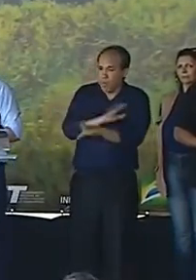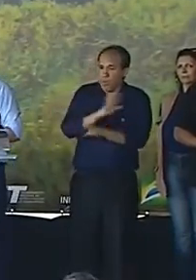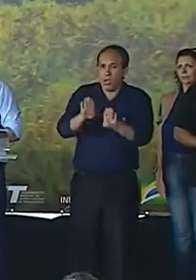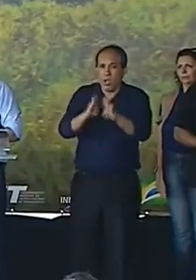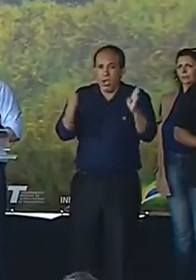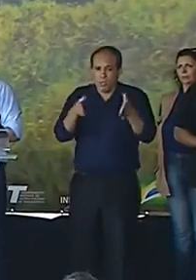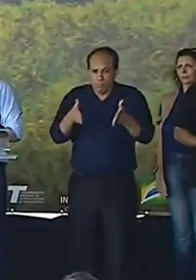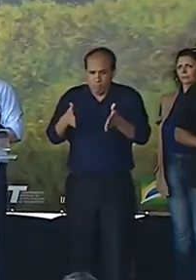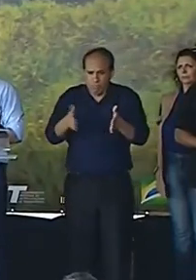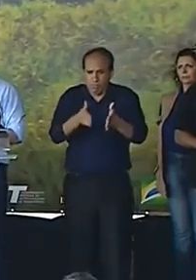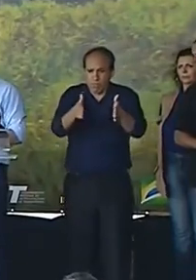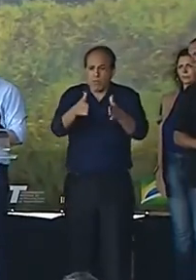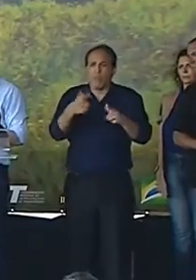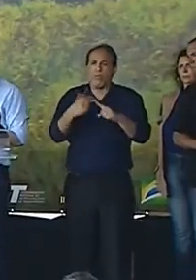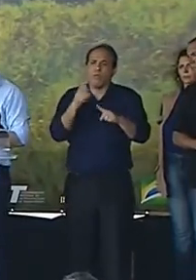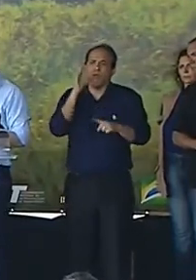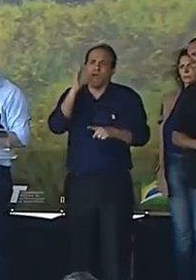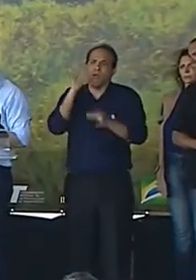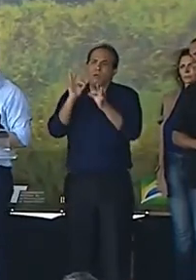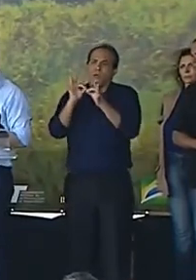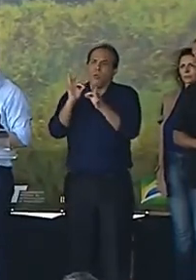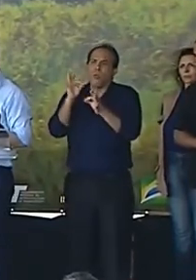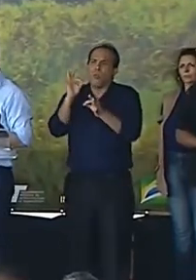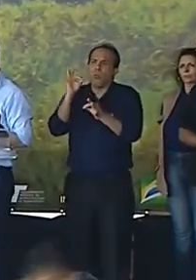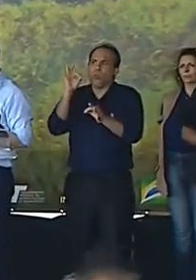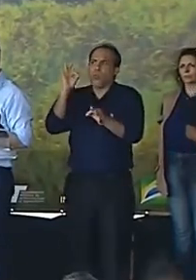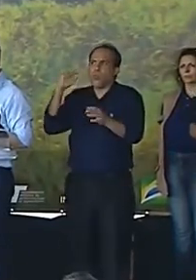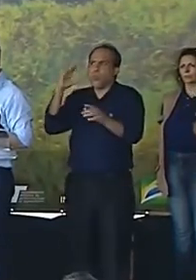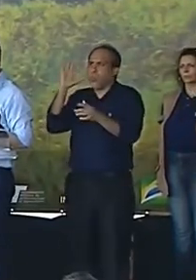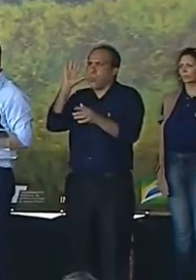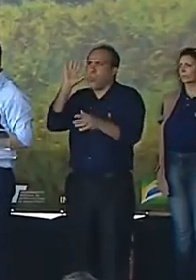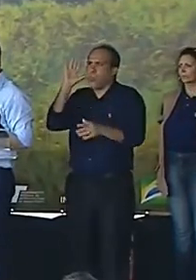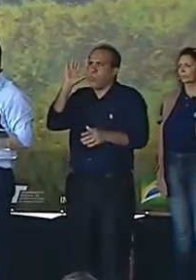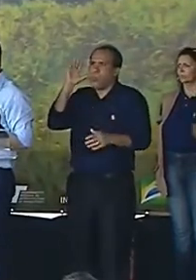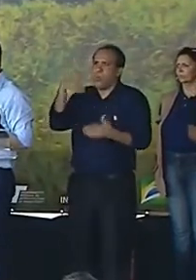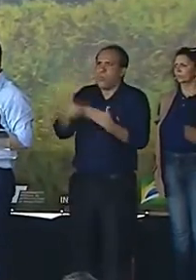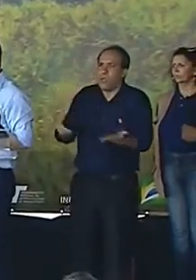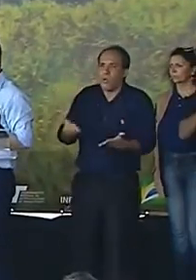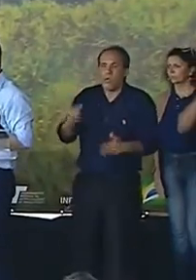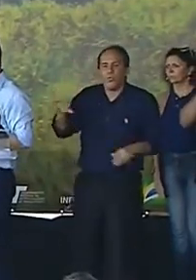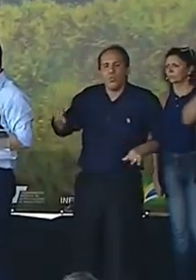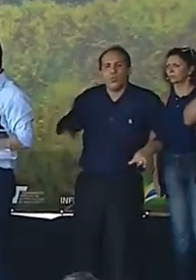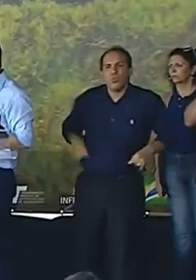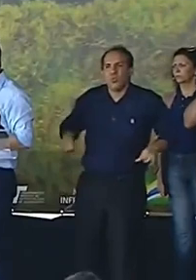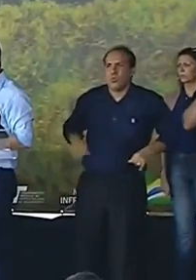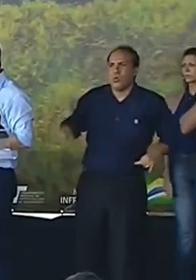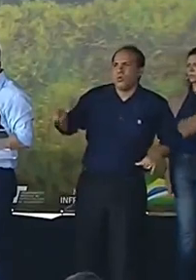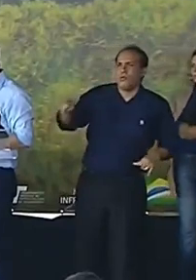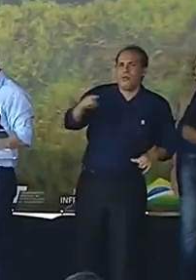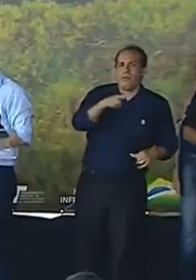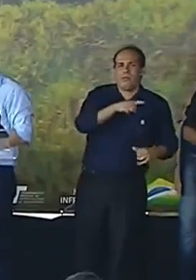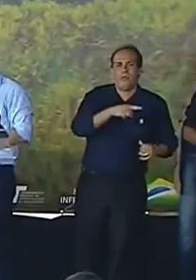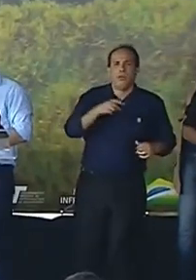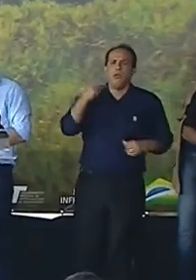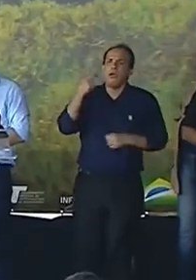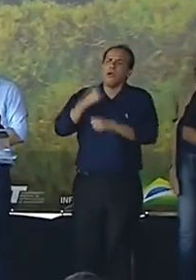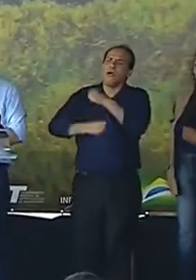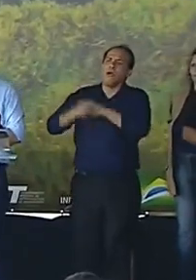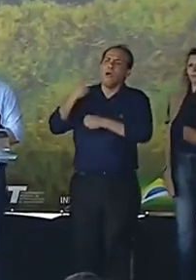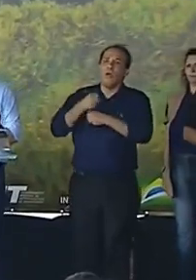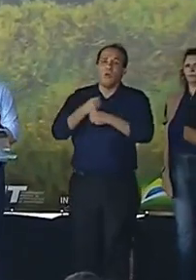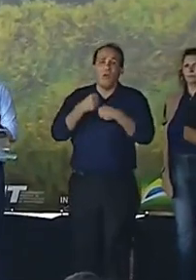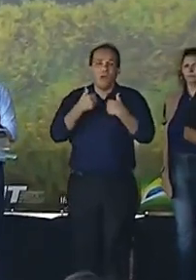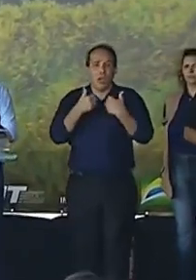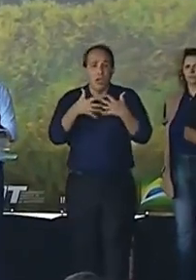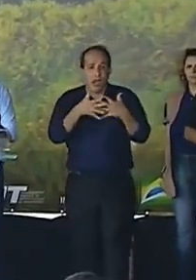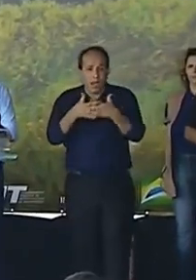finalizado, porque ao longo de tantos e tantos anos, isso causou sofrimento. Há muitos anos atrás, um caminhão para sair